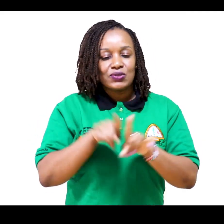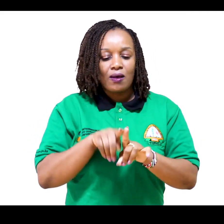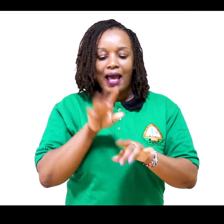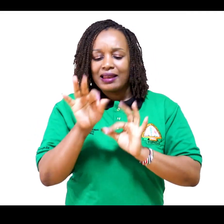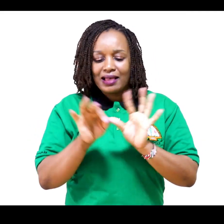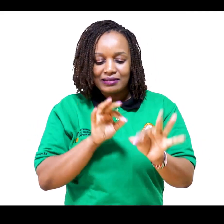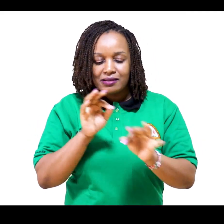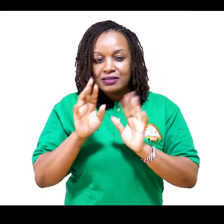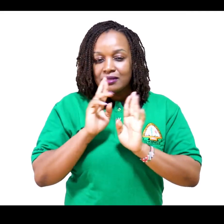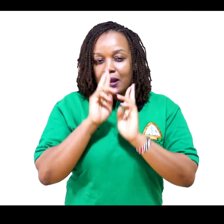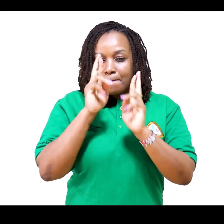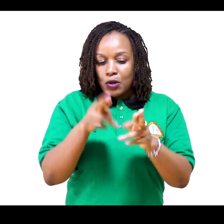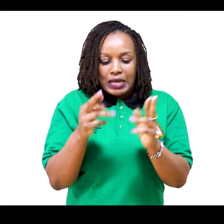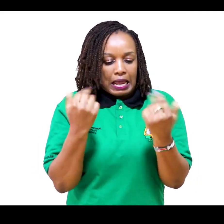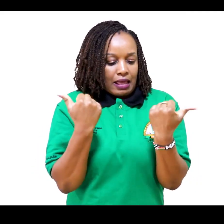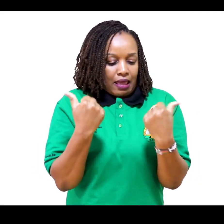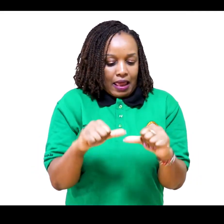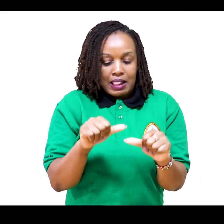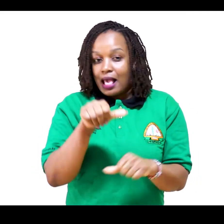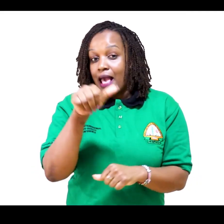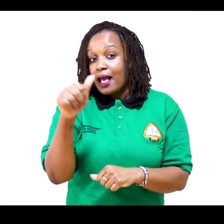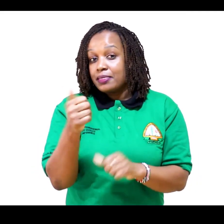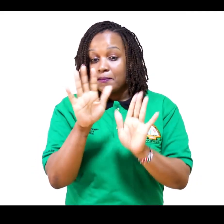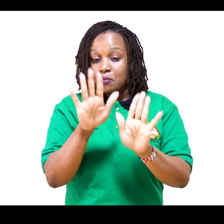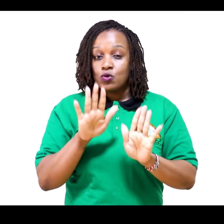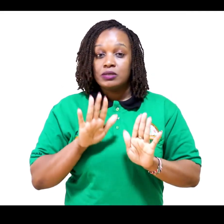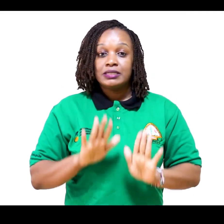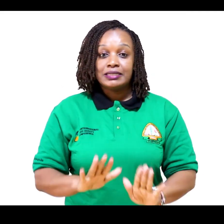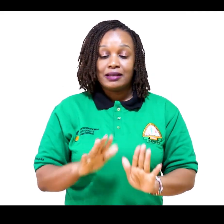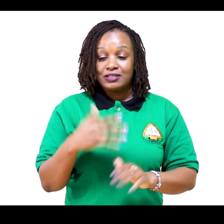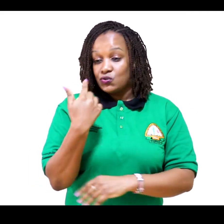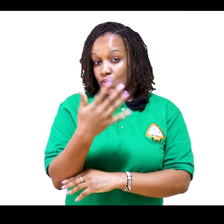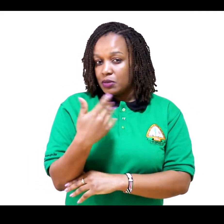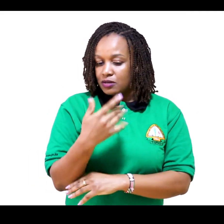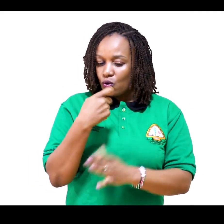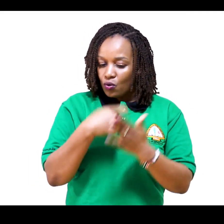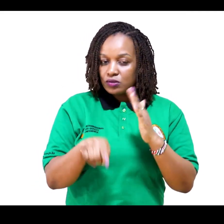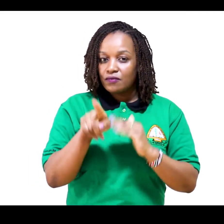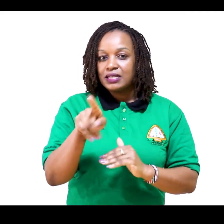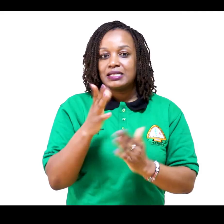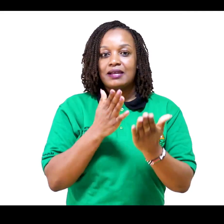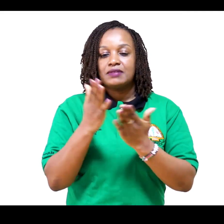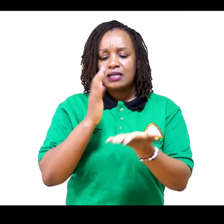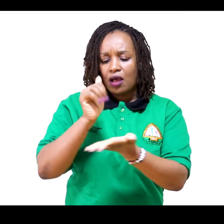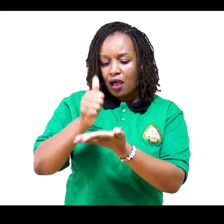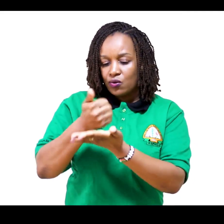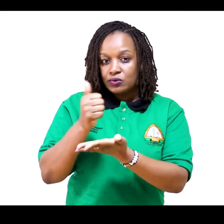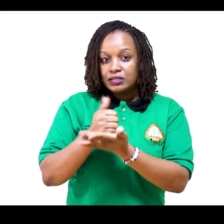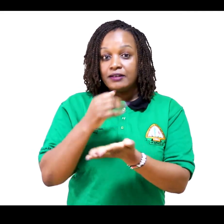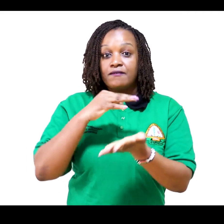proforma, ripoti ya uchambuzi wa chanzo, nyaraka nyingine yoyote muhimu. Gharama ya huduma